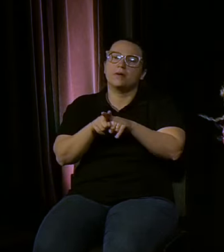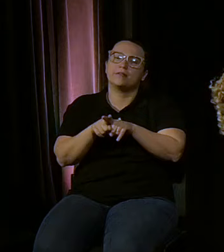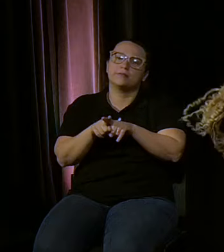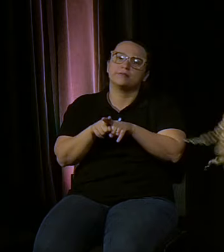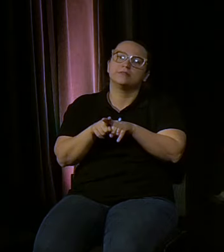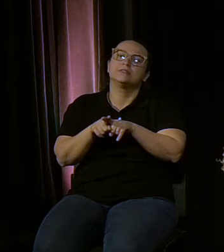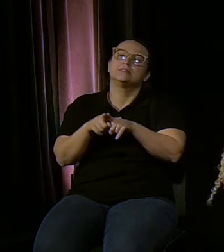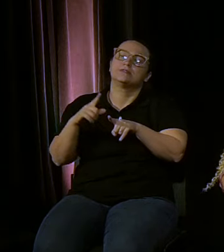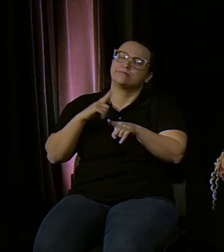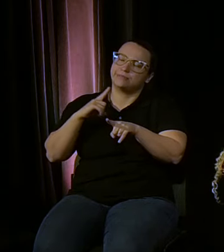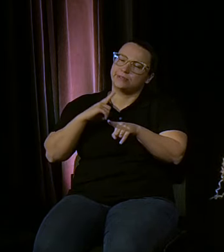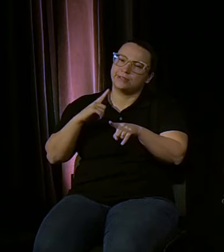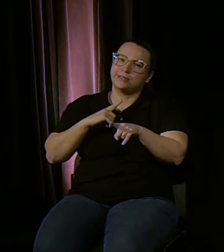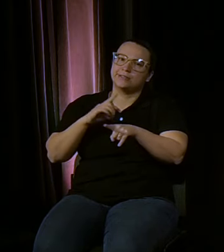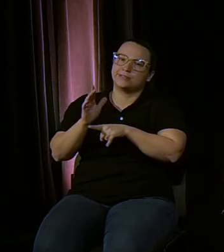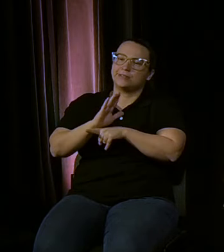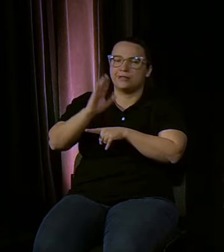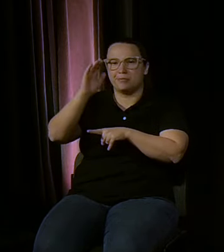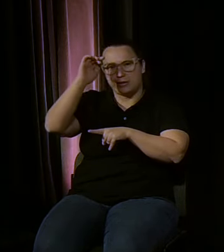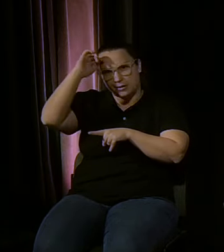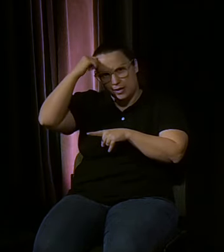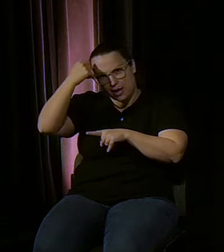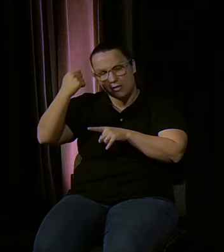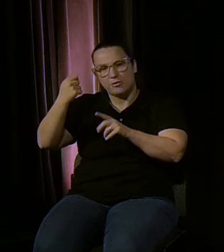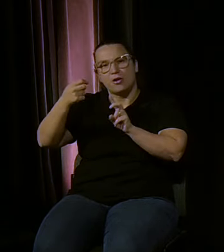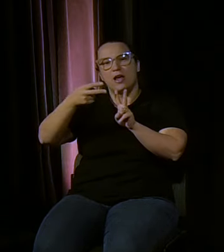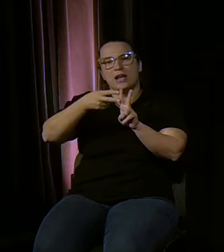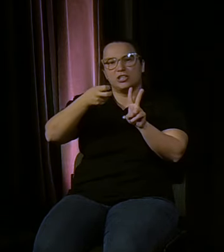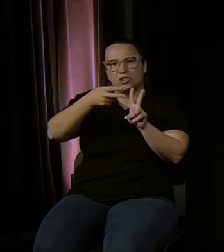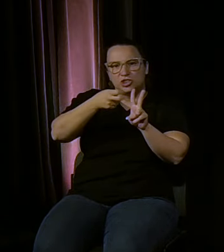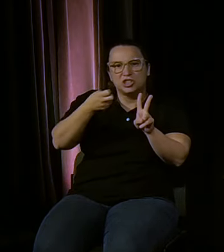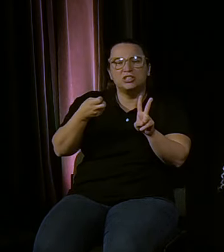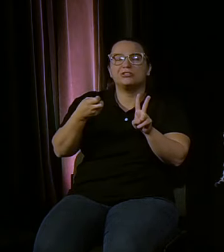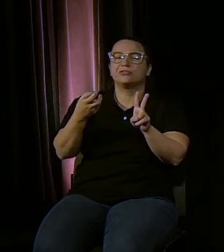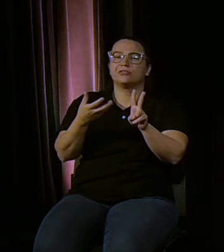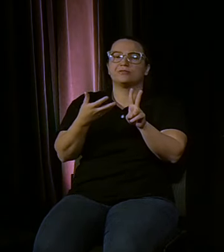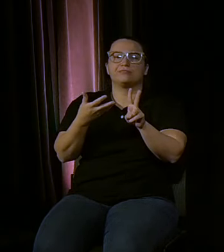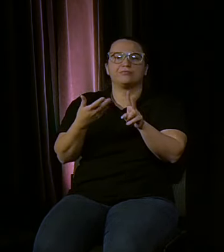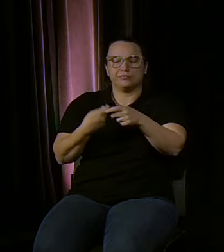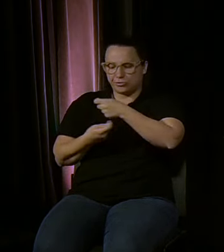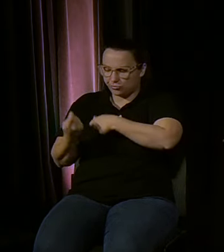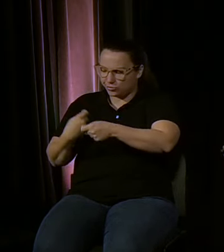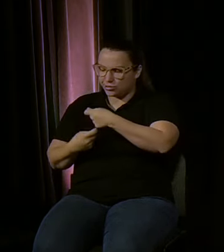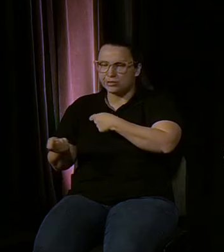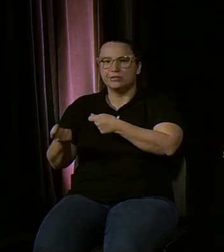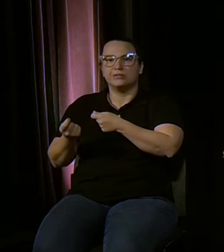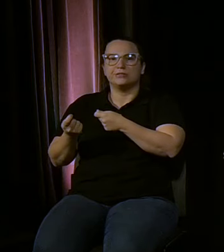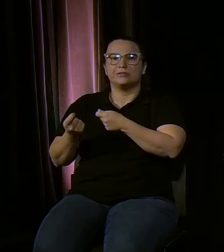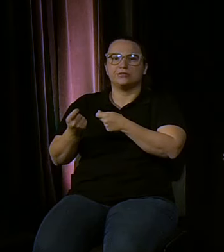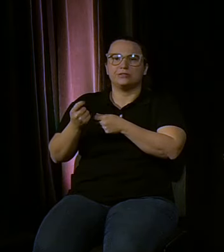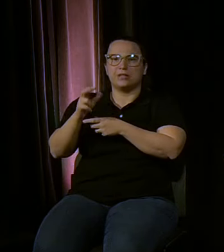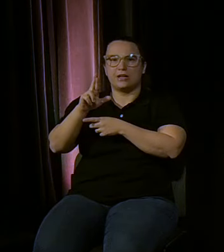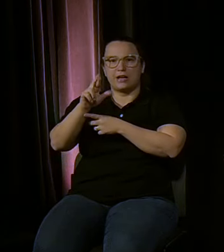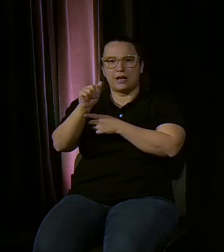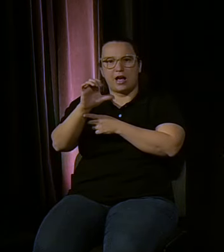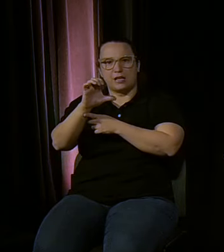que envolveram cinema negro, cinema indígena, enfim, negociações a partir da